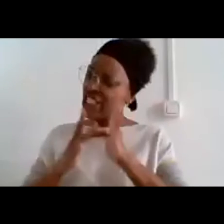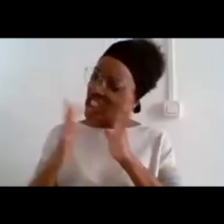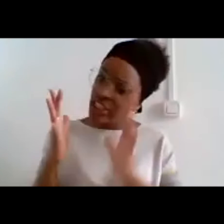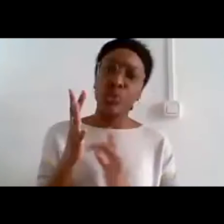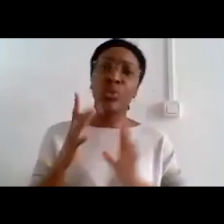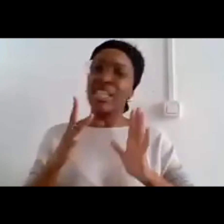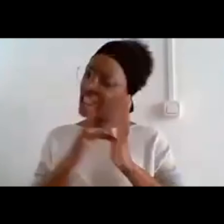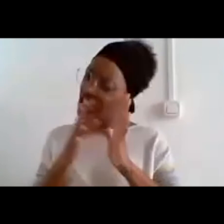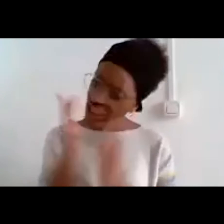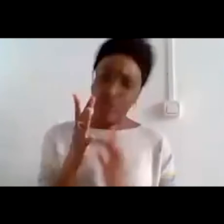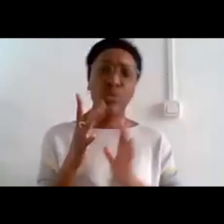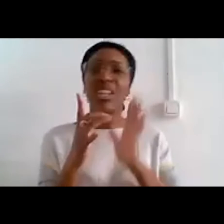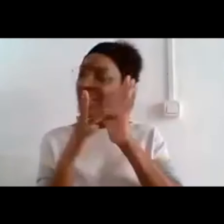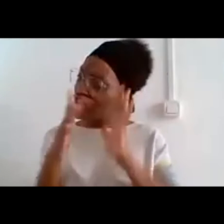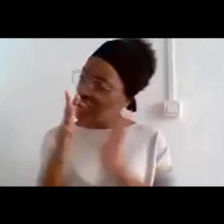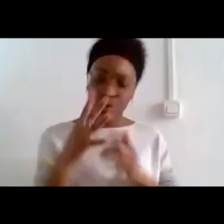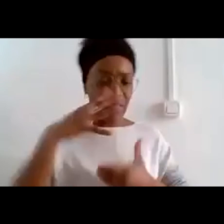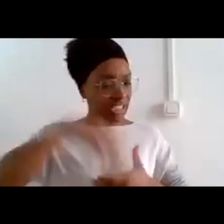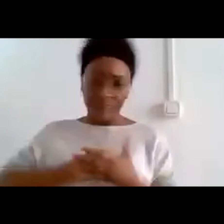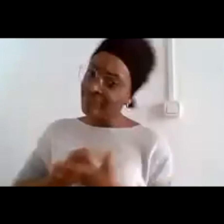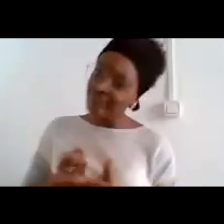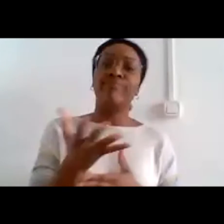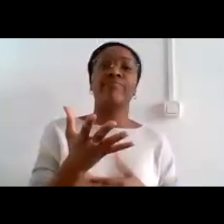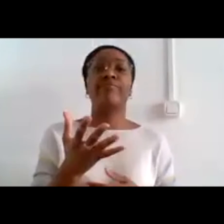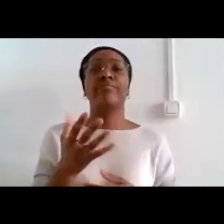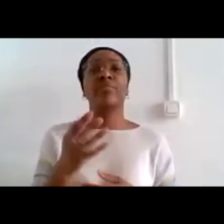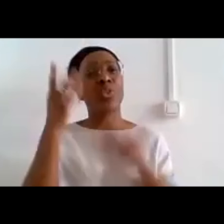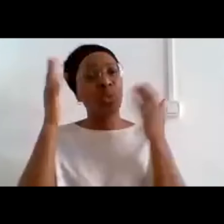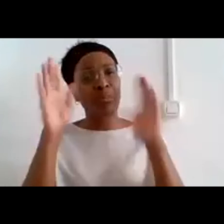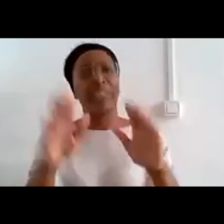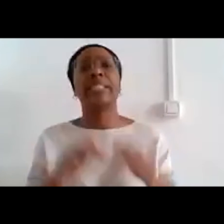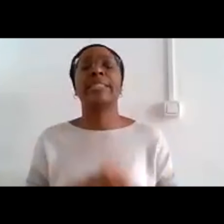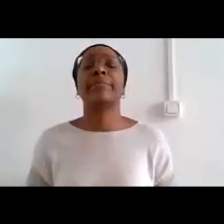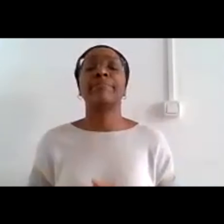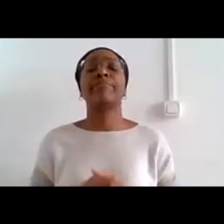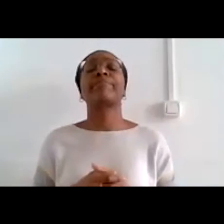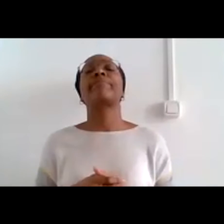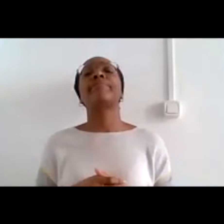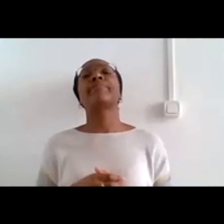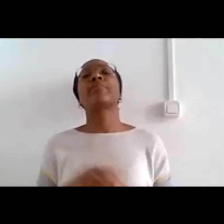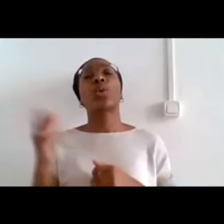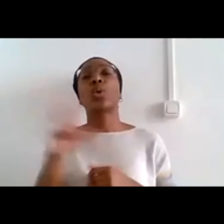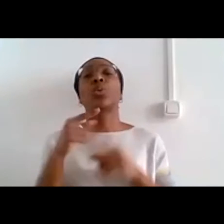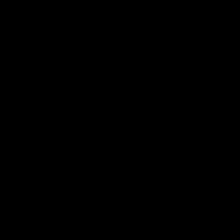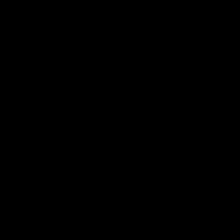toi. Que le Seigneur te bénisse. Je vais repartager mon écran.